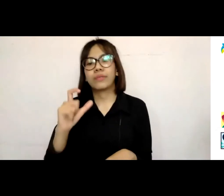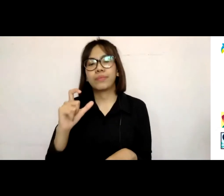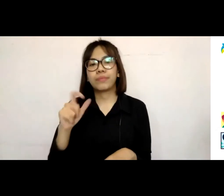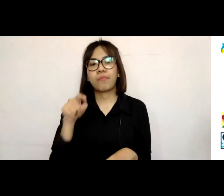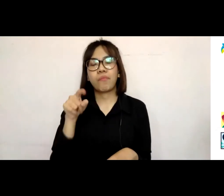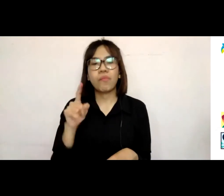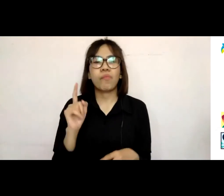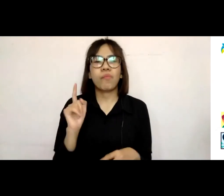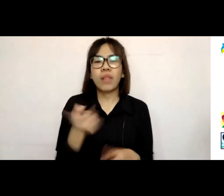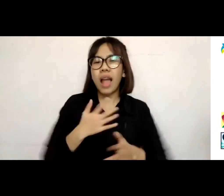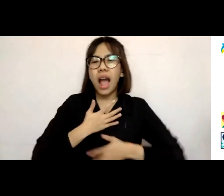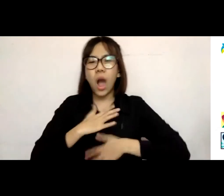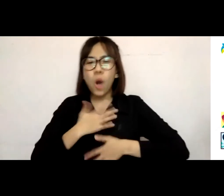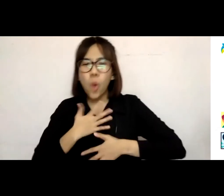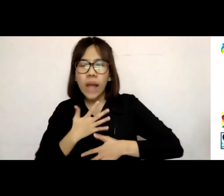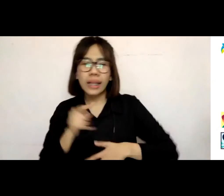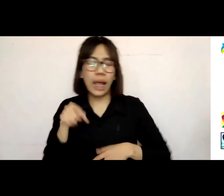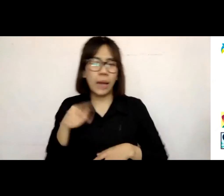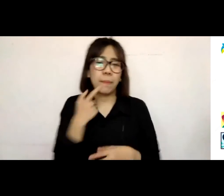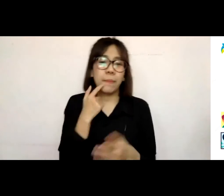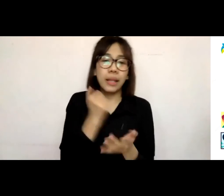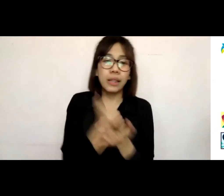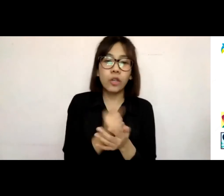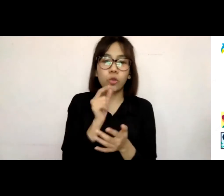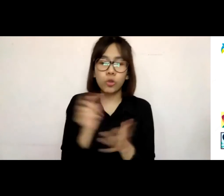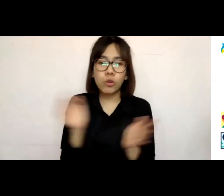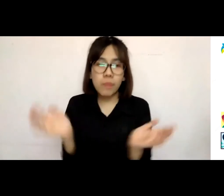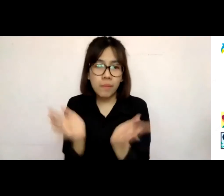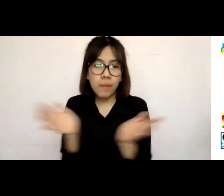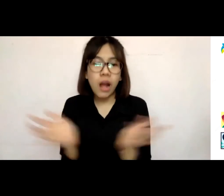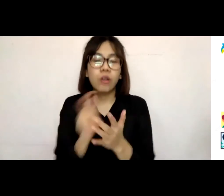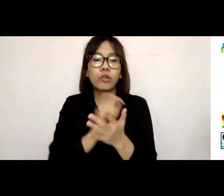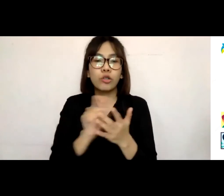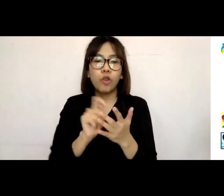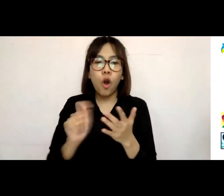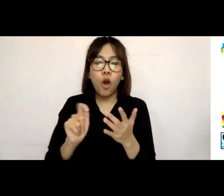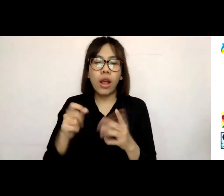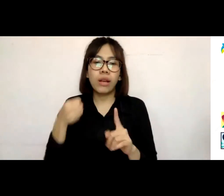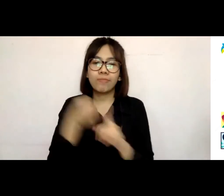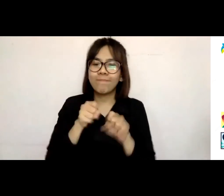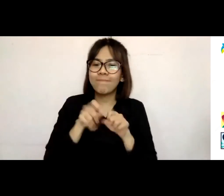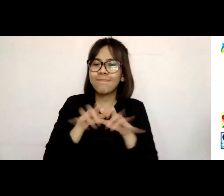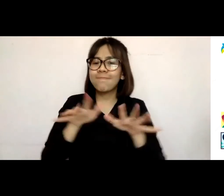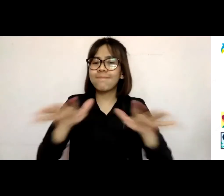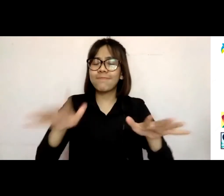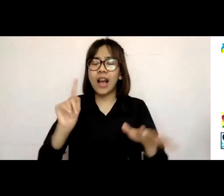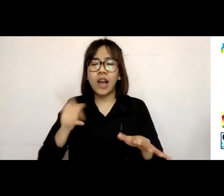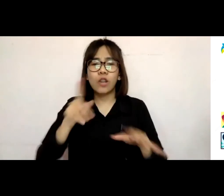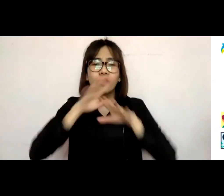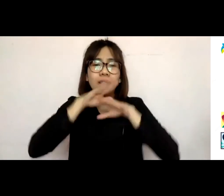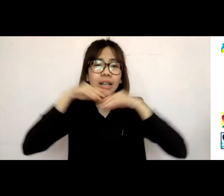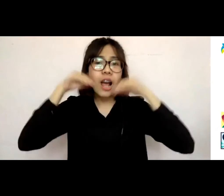ini, dan dukungan apa saja yang sudah diterima melalui kerjasama dengan Save the Children,